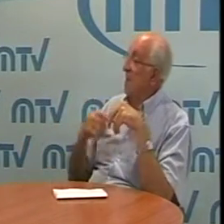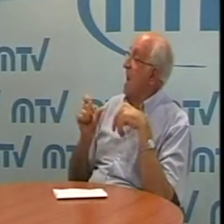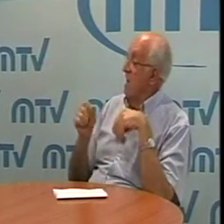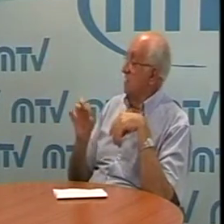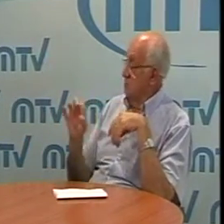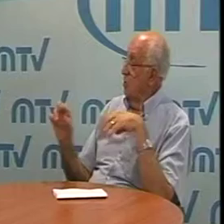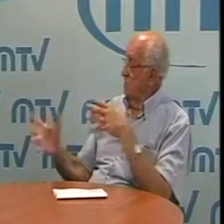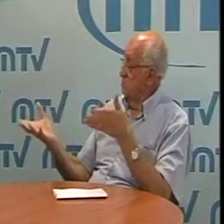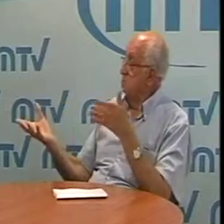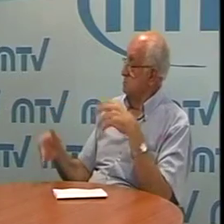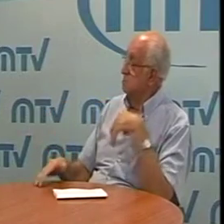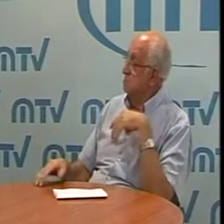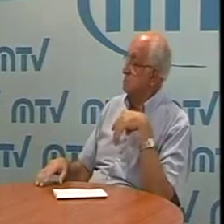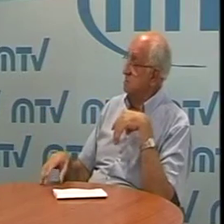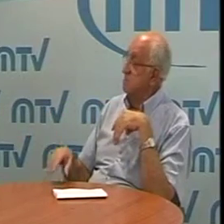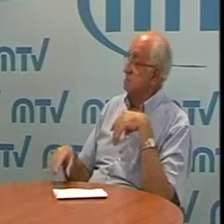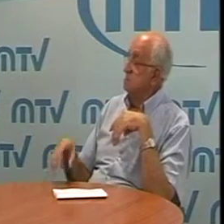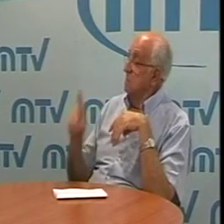Entonces,